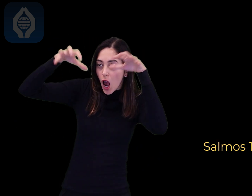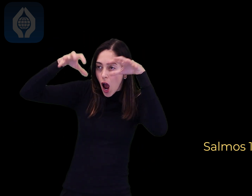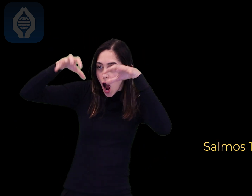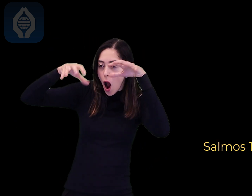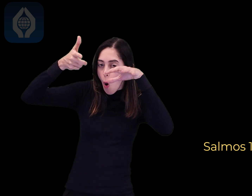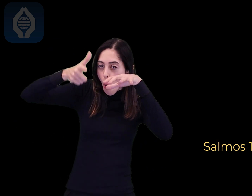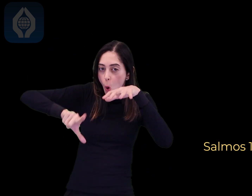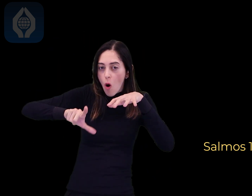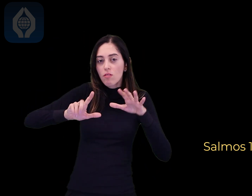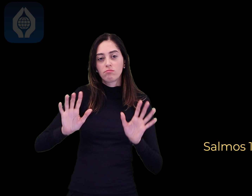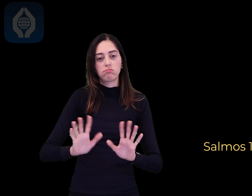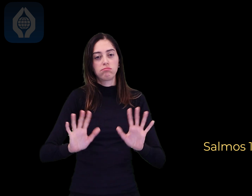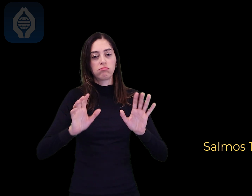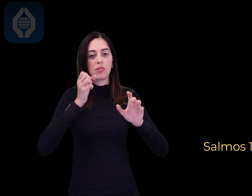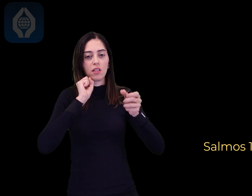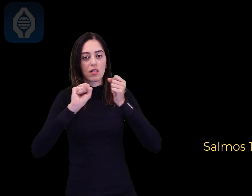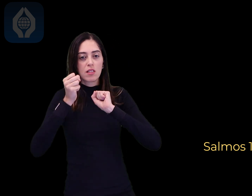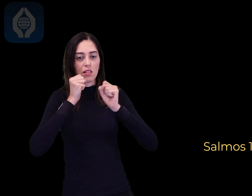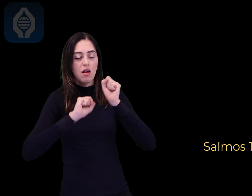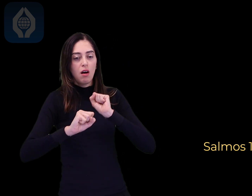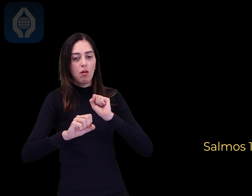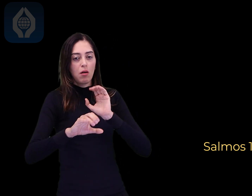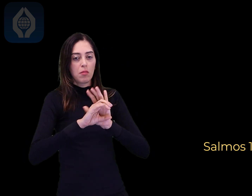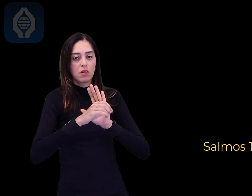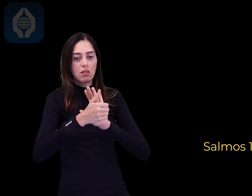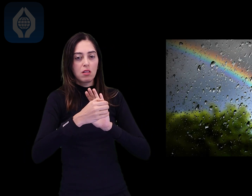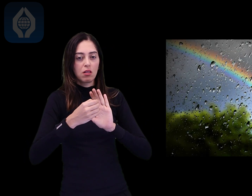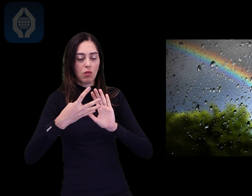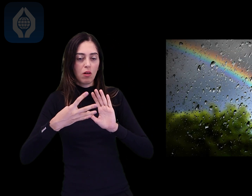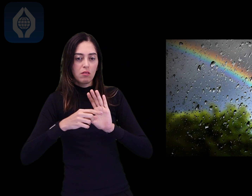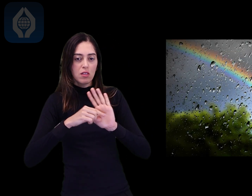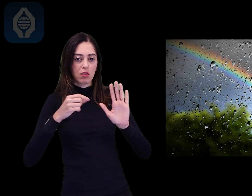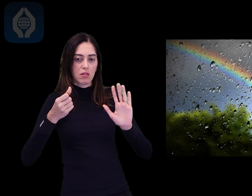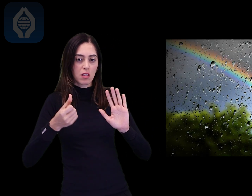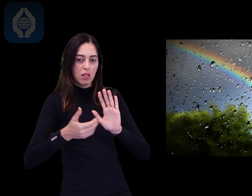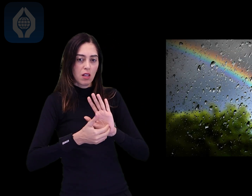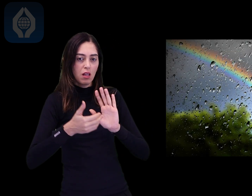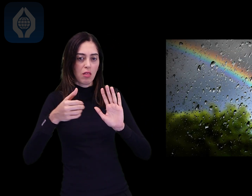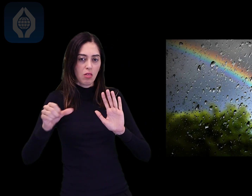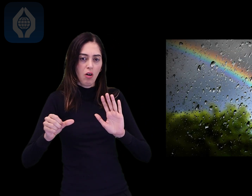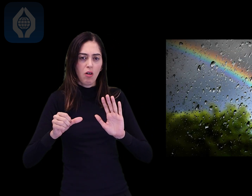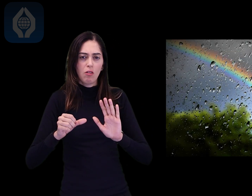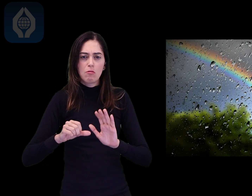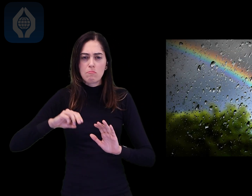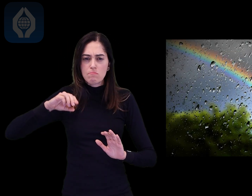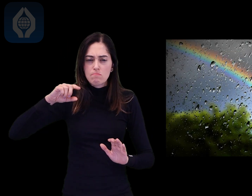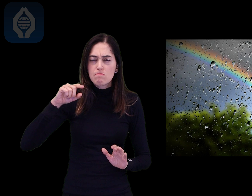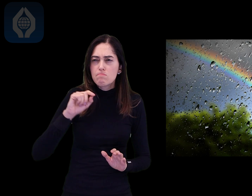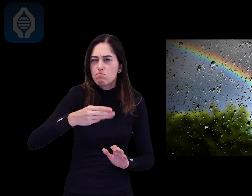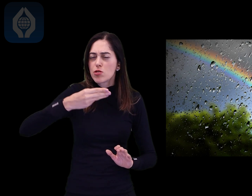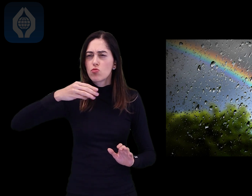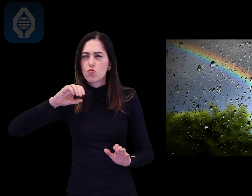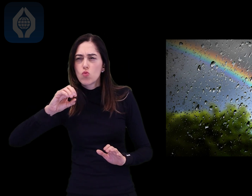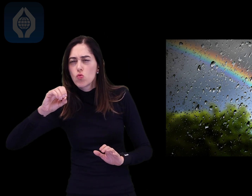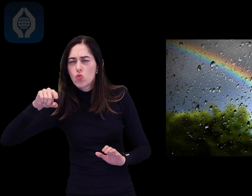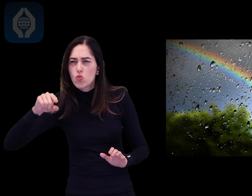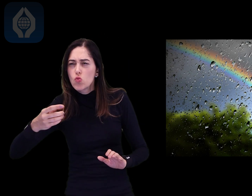Salmo 104, de 6 a 9. Milhares de anos se passaram desde o dilúvio. Deus manteve sua